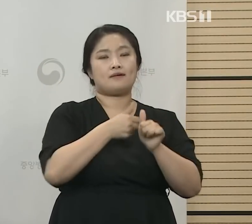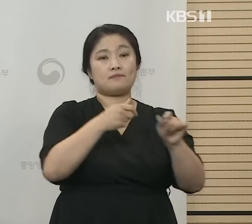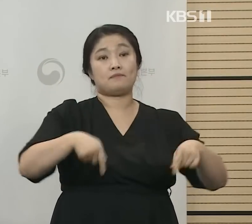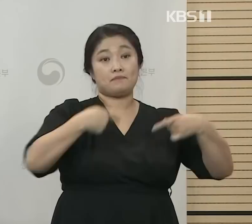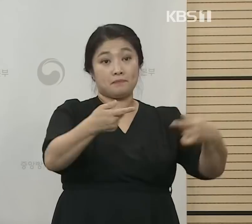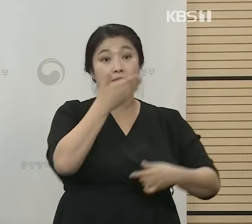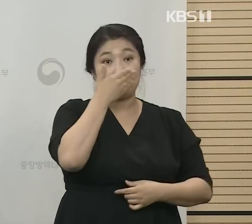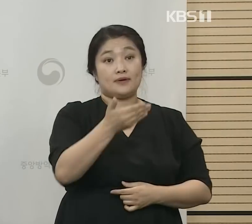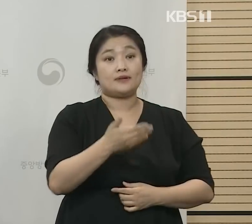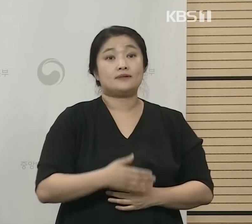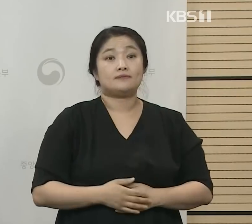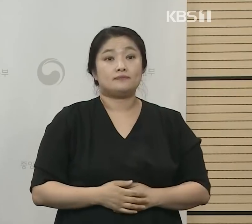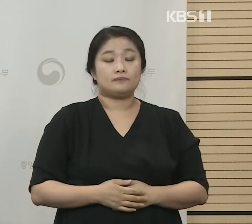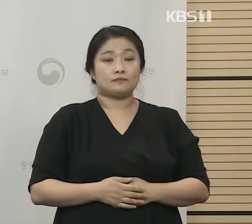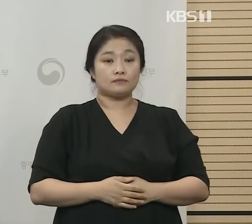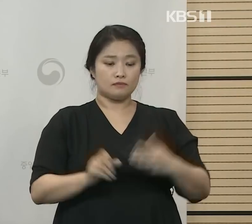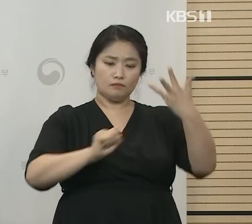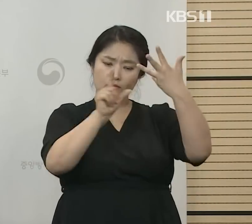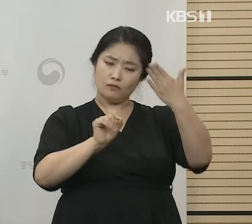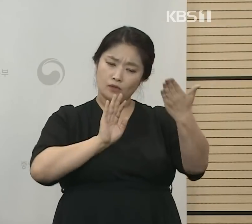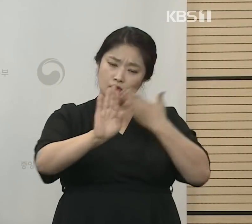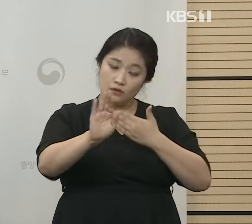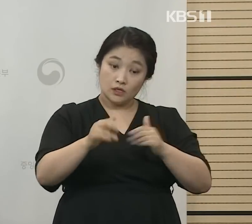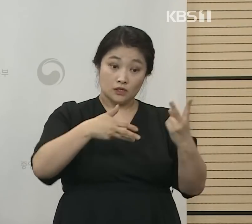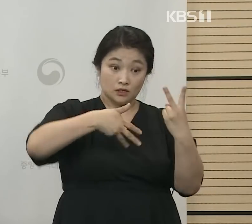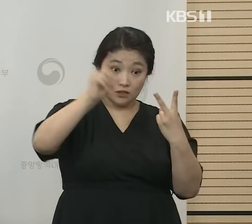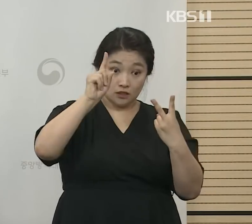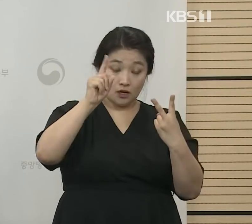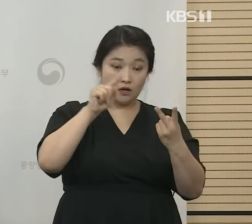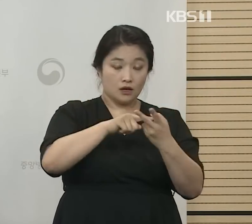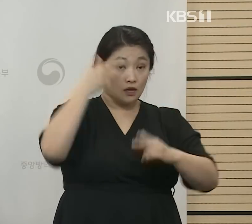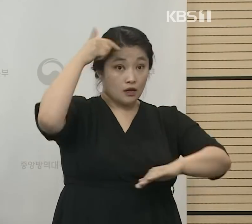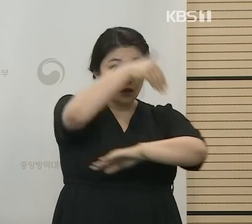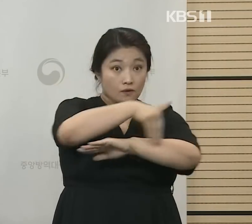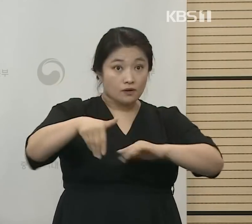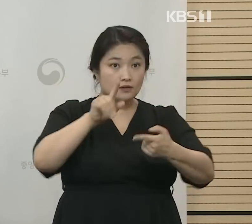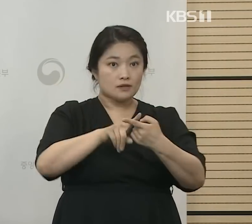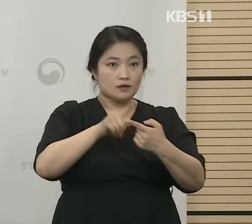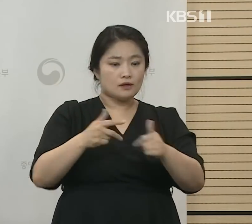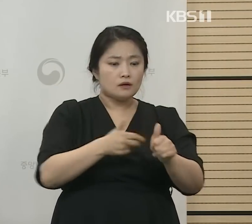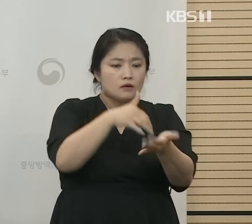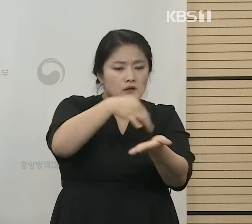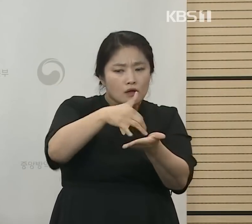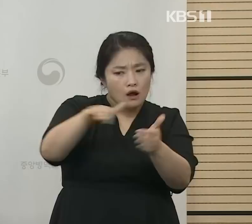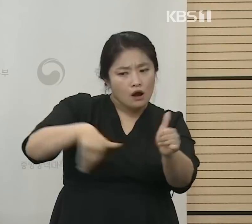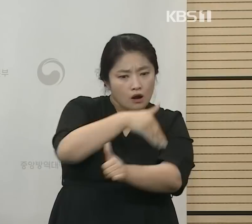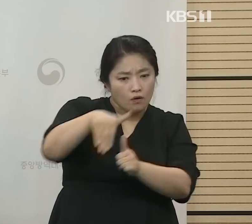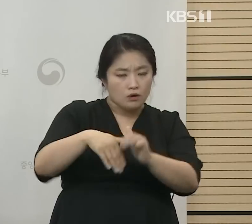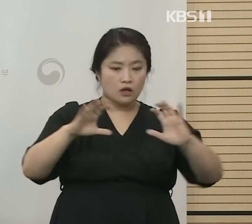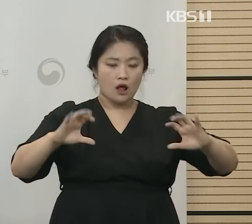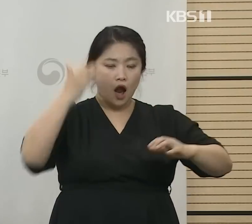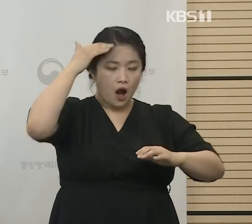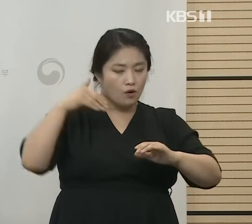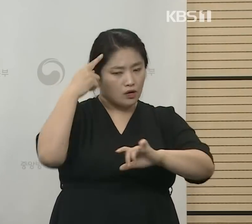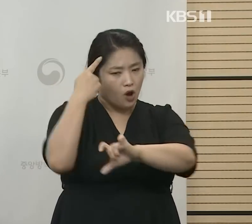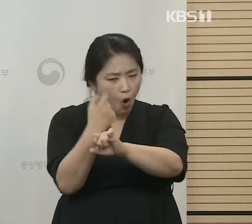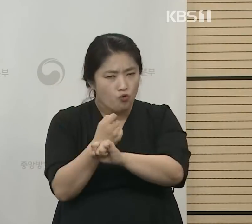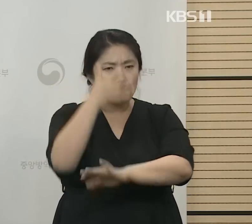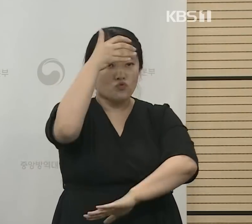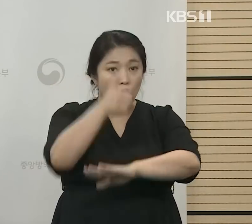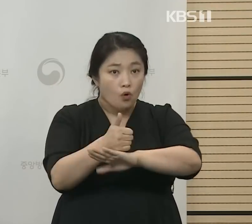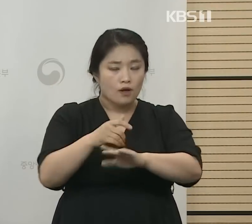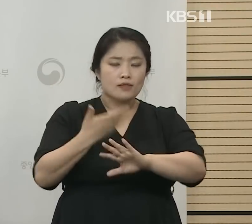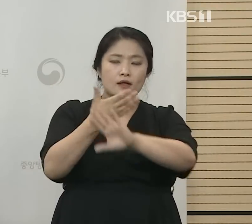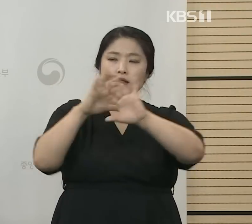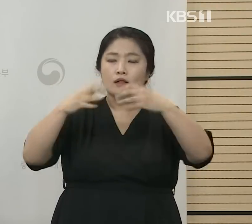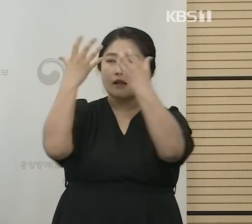실시할 예정입니다. 8월 이후의 2차 접종 계획에 대해서는 백신 수급 상황, 또 국내외 연구 결과,